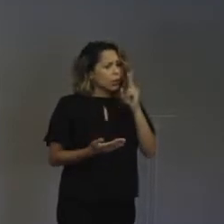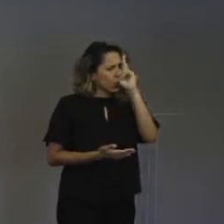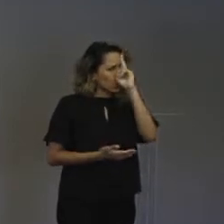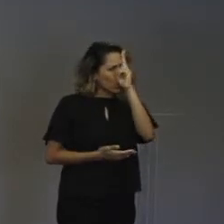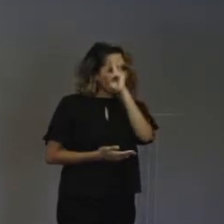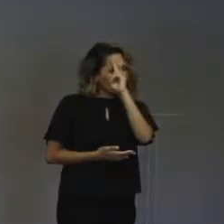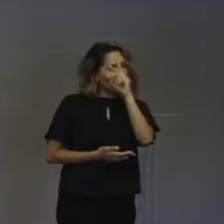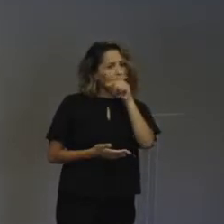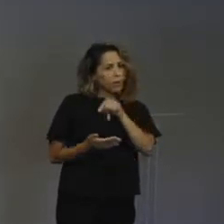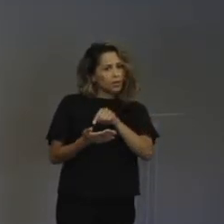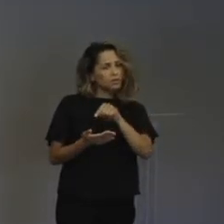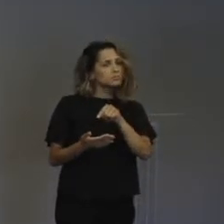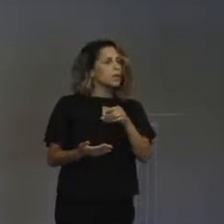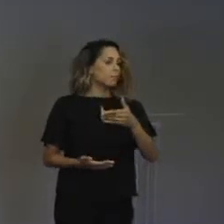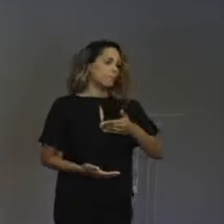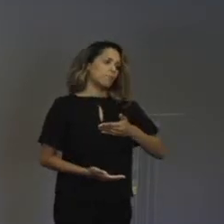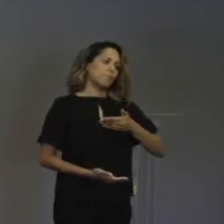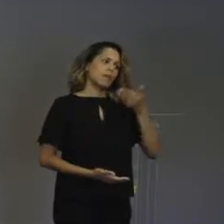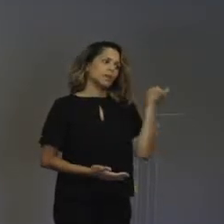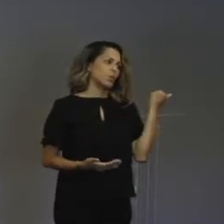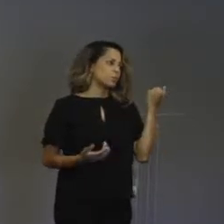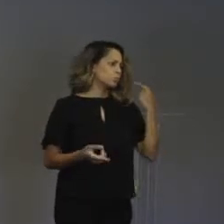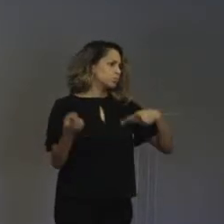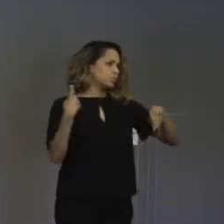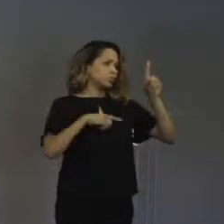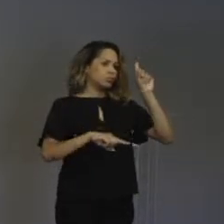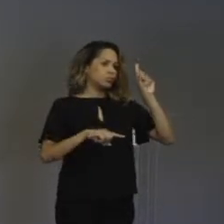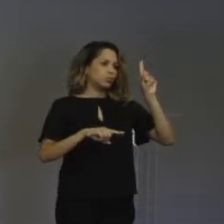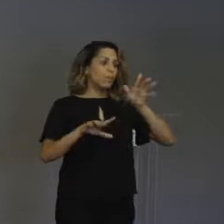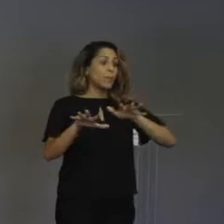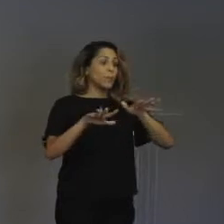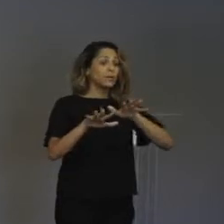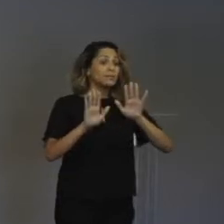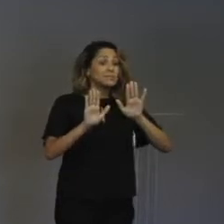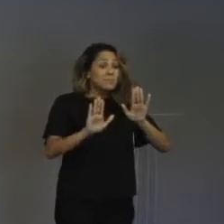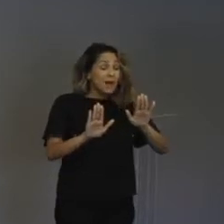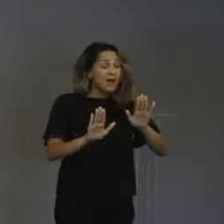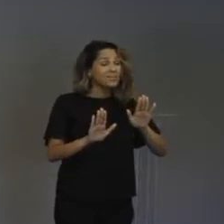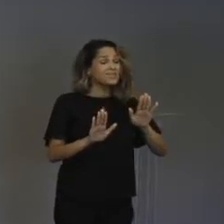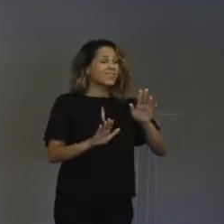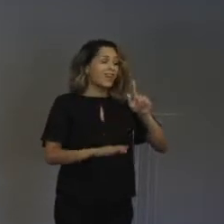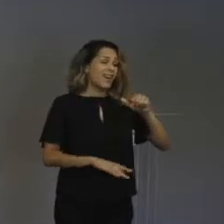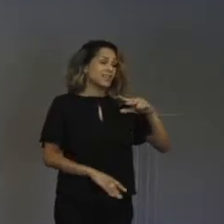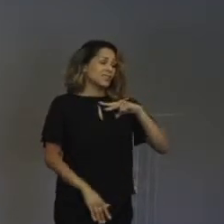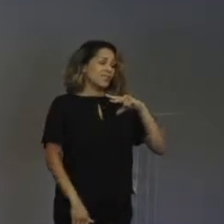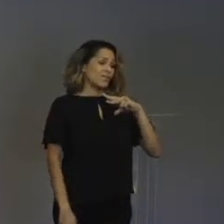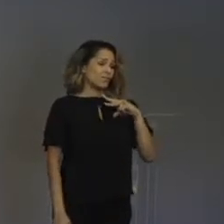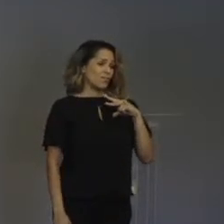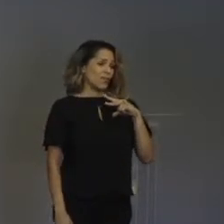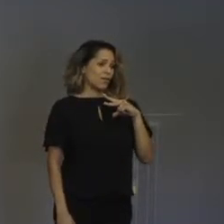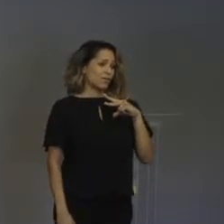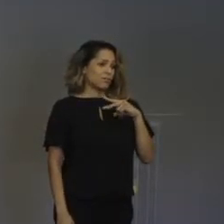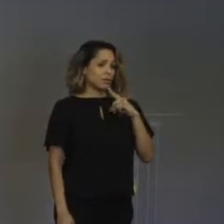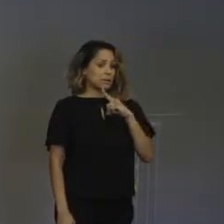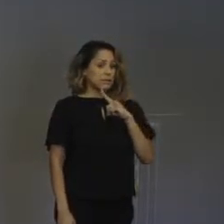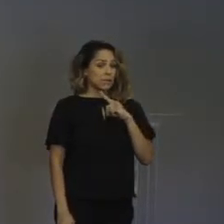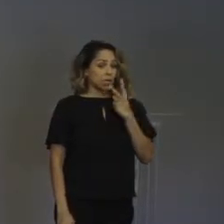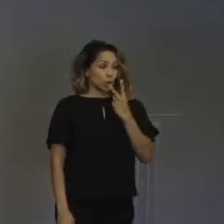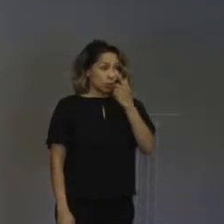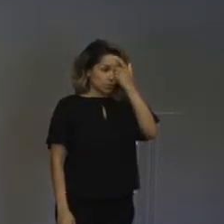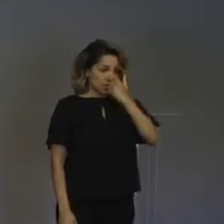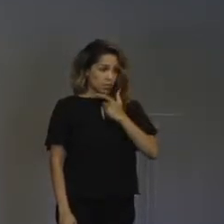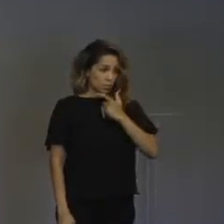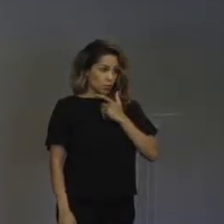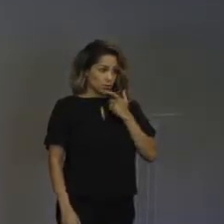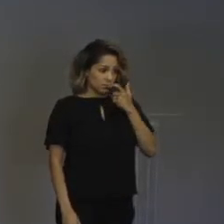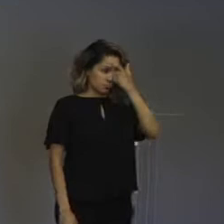muito as opções de mobilidade das pessoas, mas ainda é um transporte individual. Tem 2 pessoas sentadas dentro do carro, mas está transportando uma. A